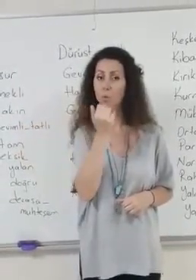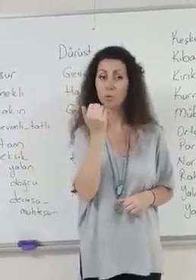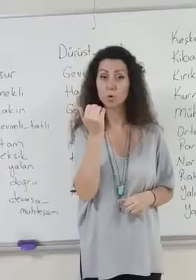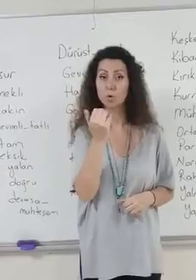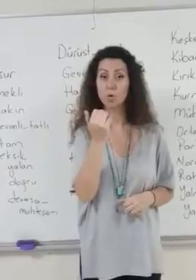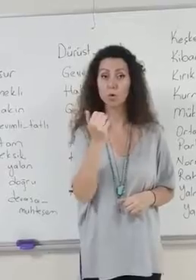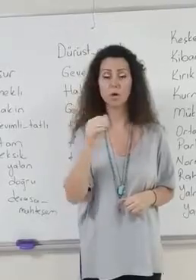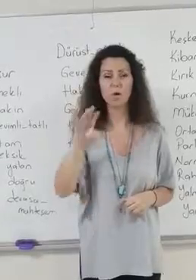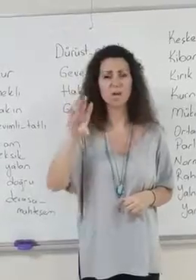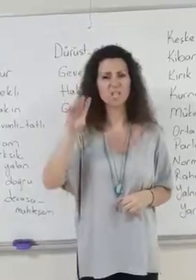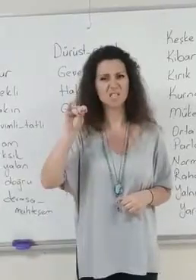ıslak,